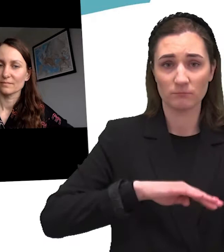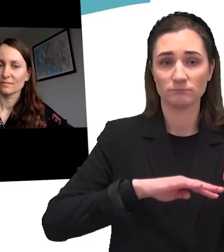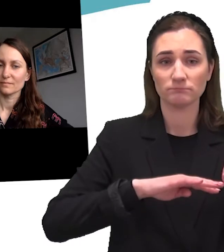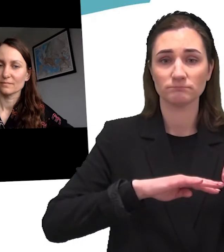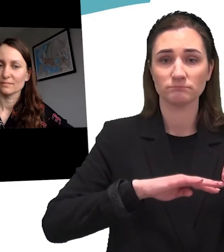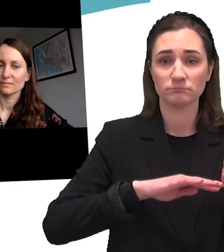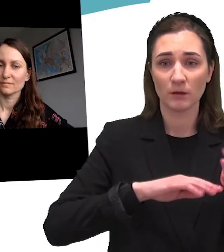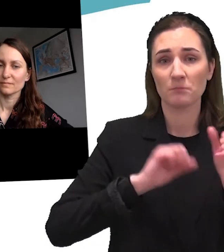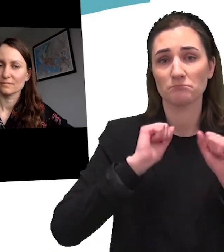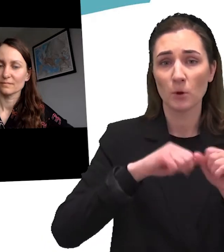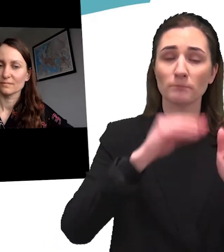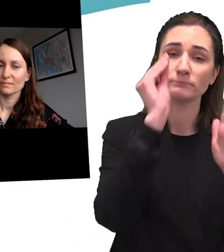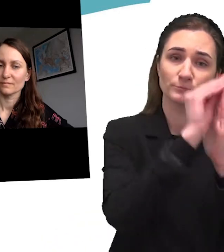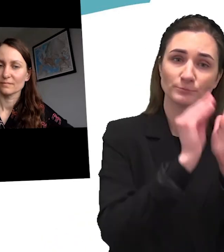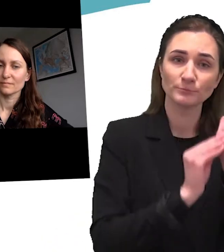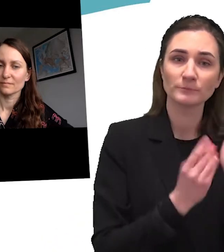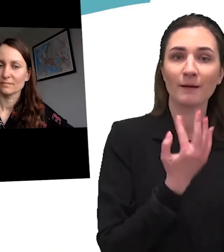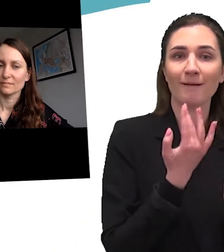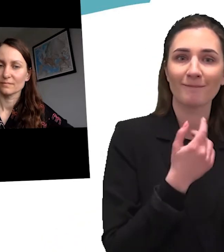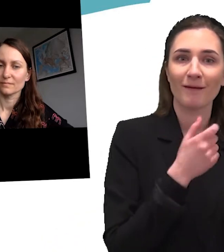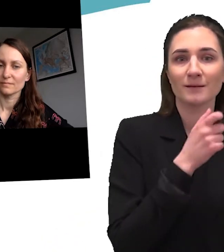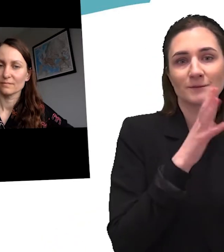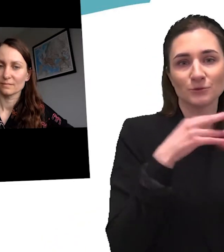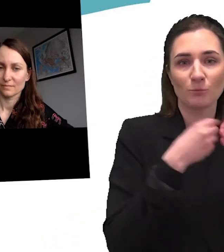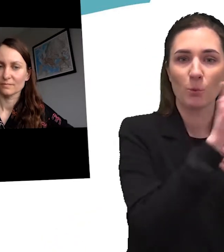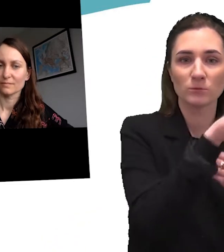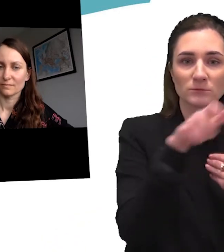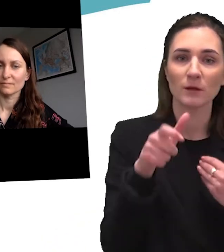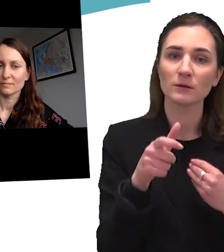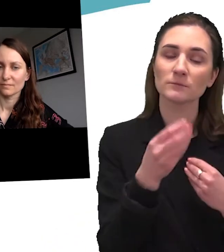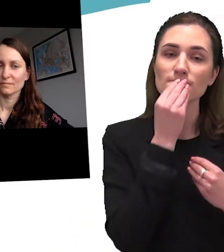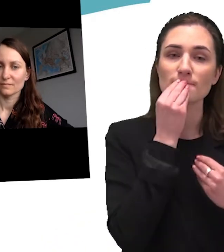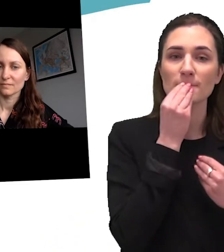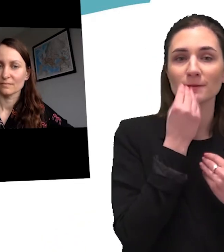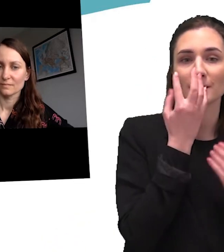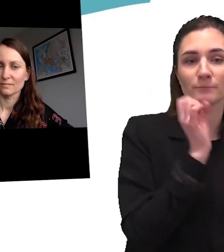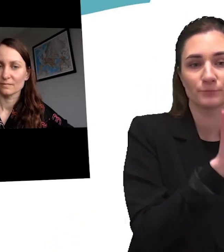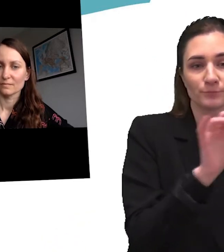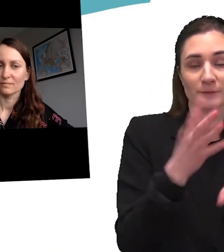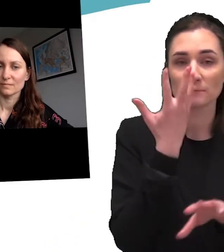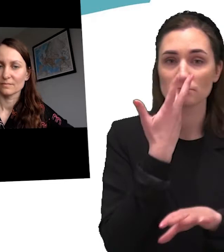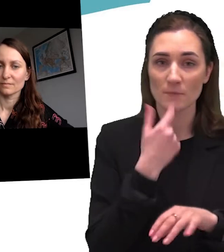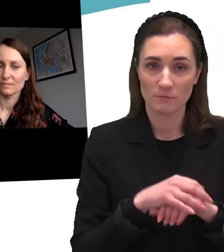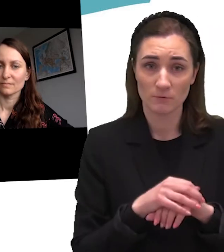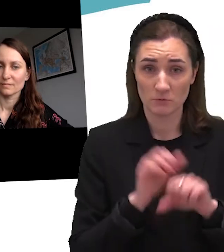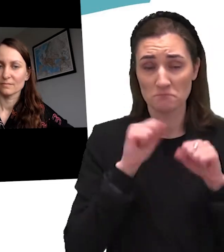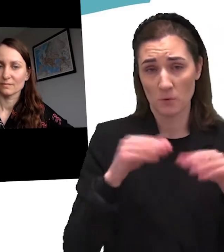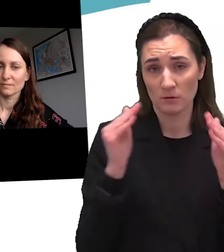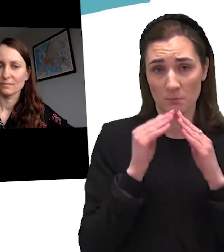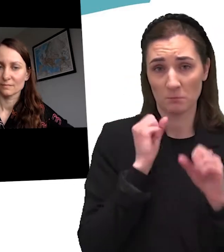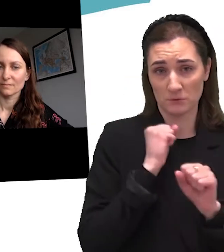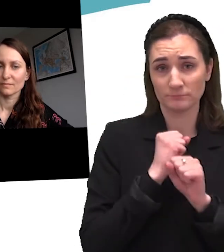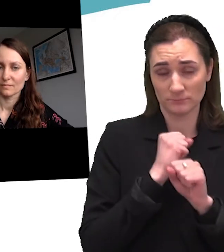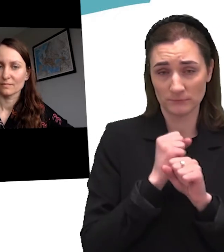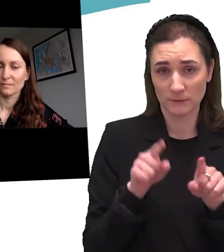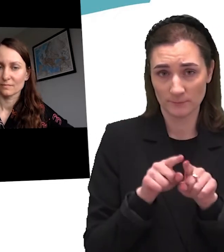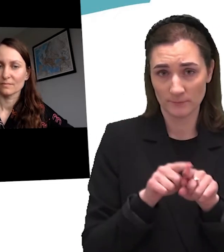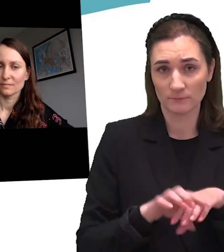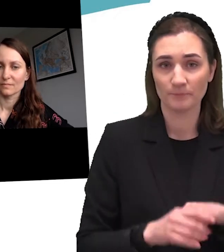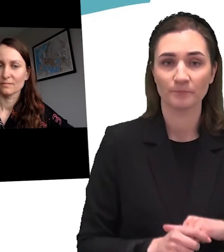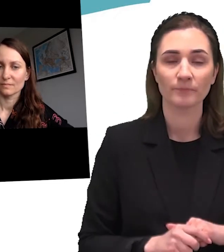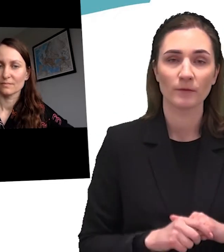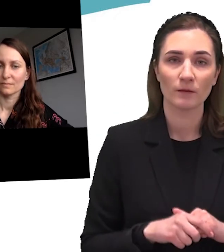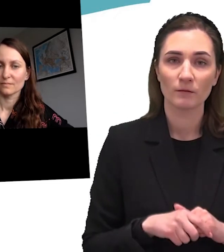tokias lenteles šeimom, kad jos ten pildytųsi, kiek kiekvienas šeimos narys suvalgė skirtingų spalvų. Jis gali tą